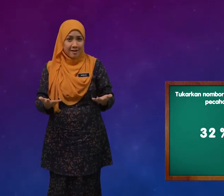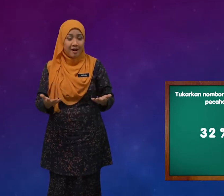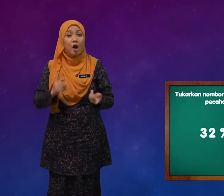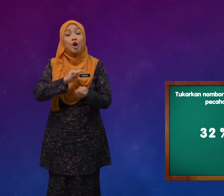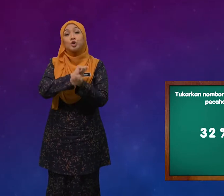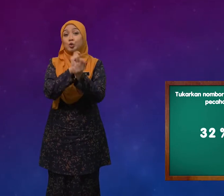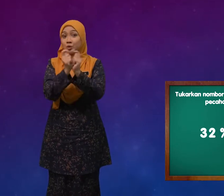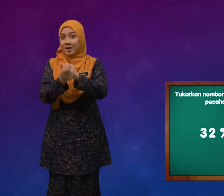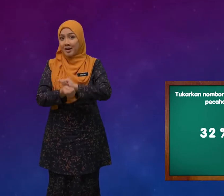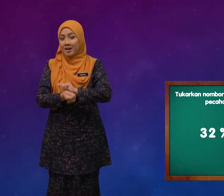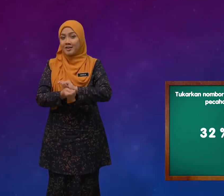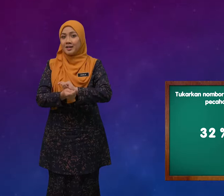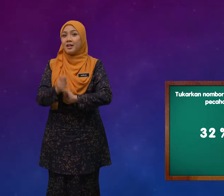Bagaimanakah tukar